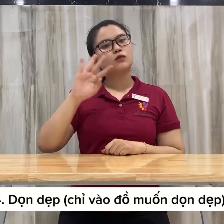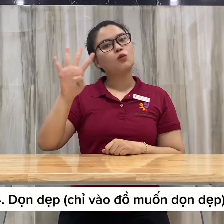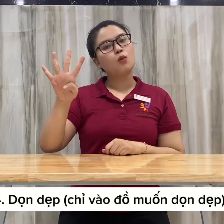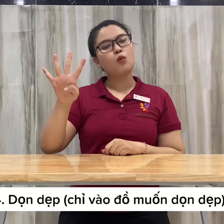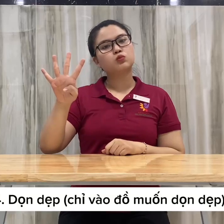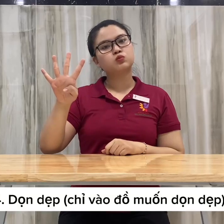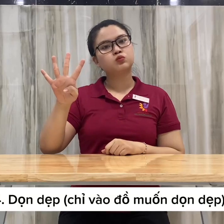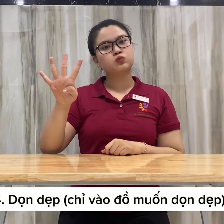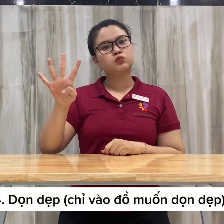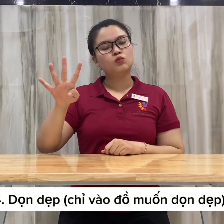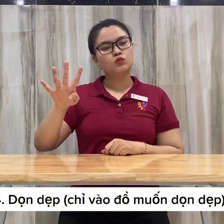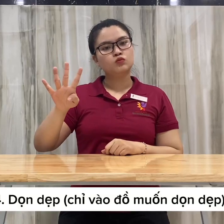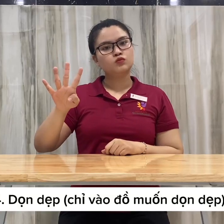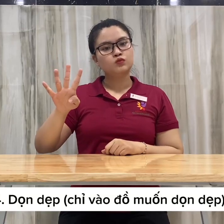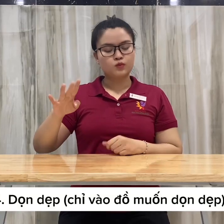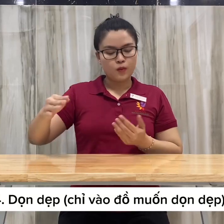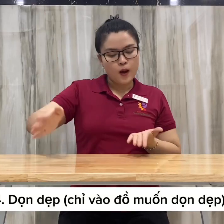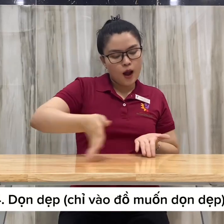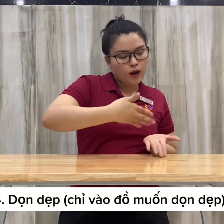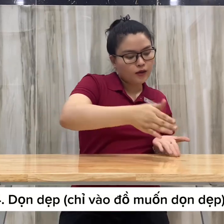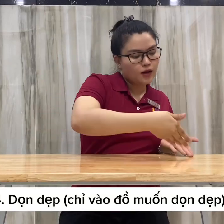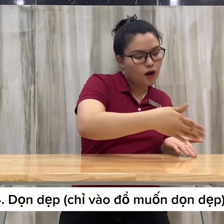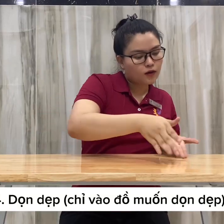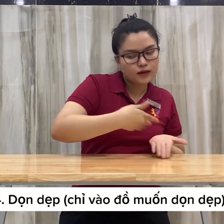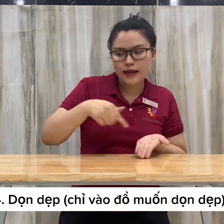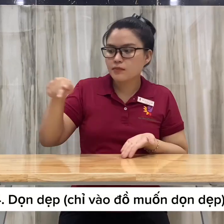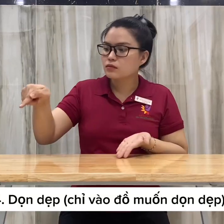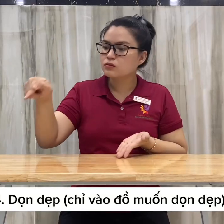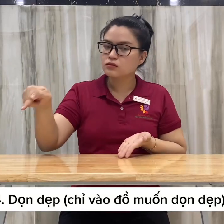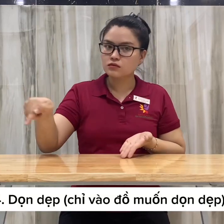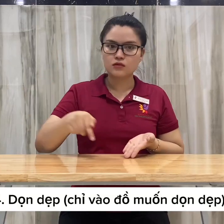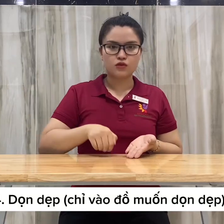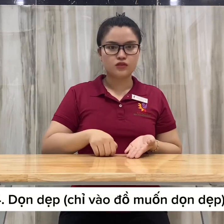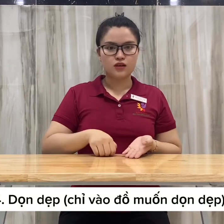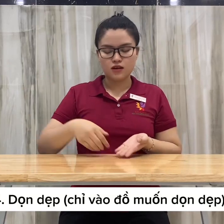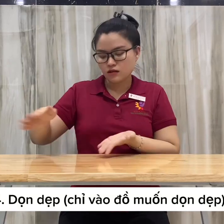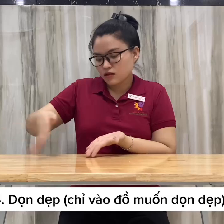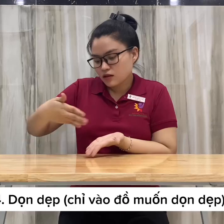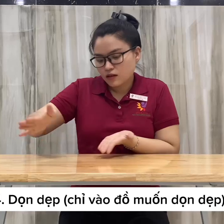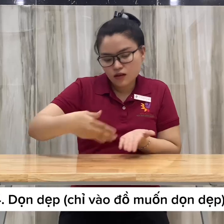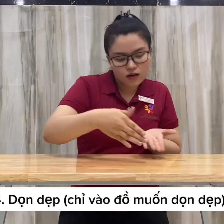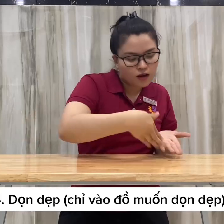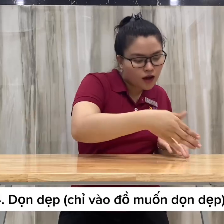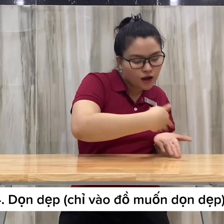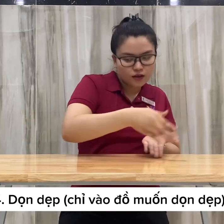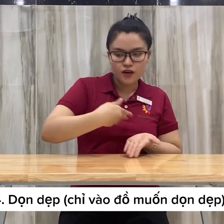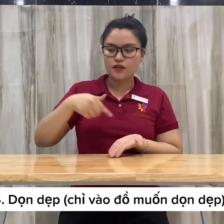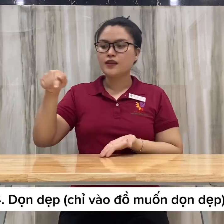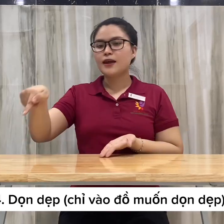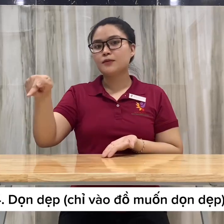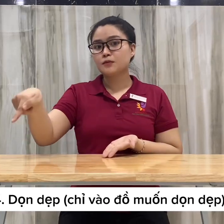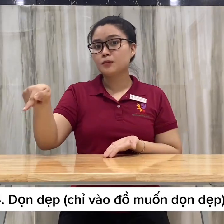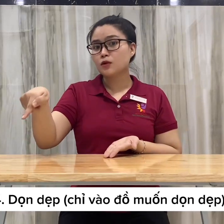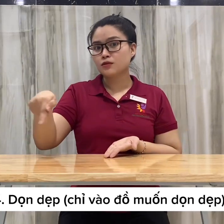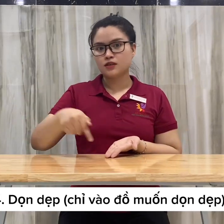Câu số 4. Dọn dẹp đồ chơi. Dọn dẹp đồ chơi.